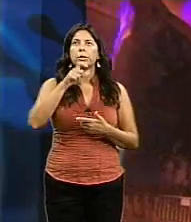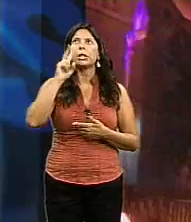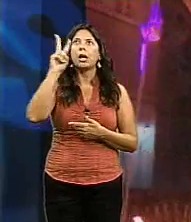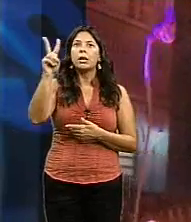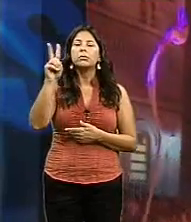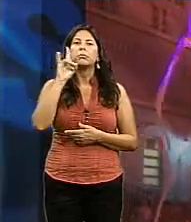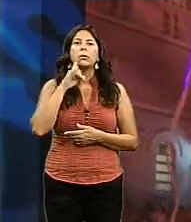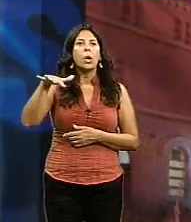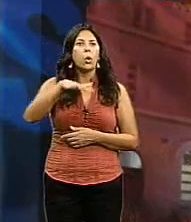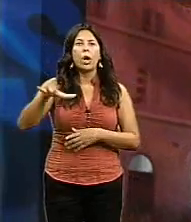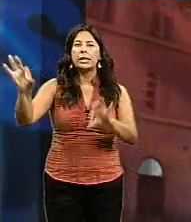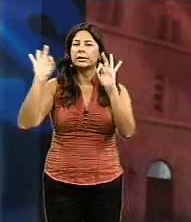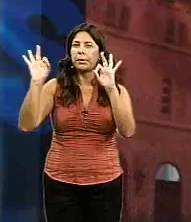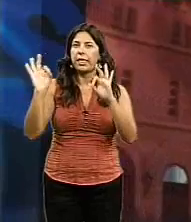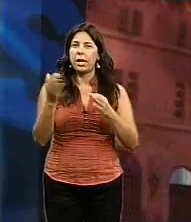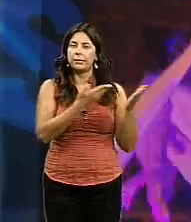espacio único.